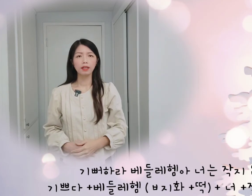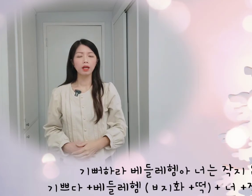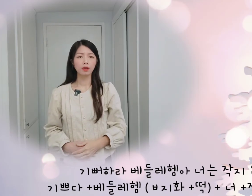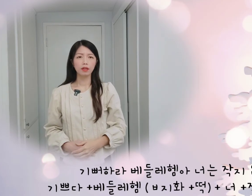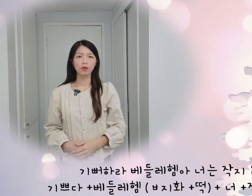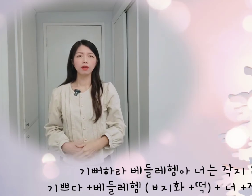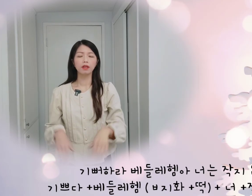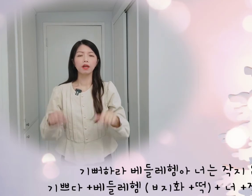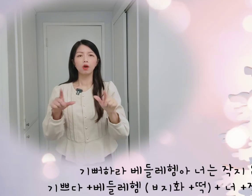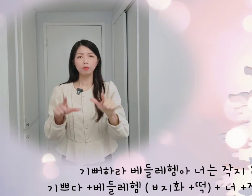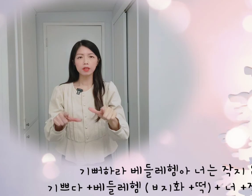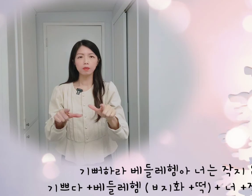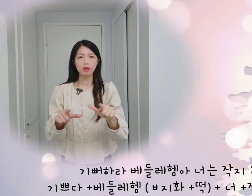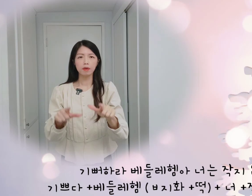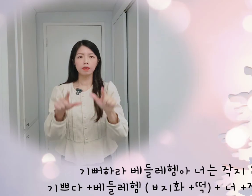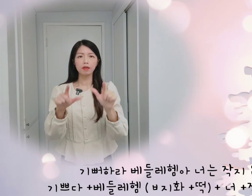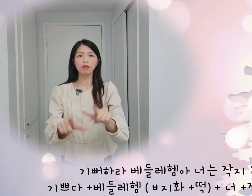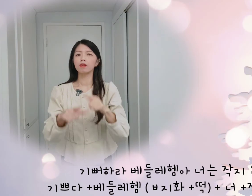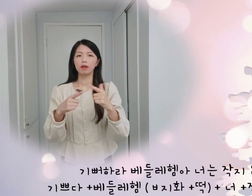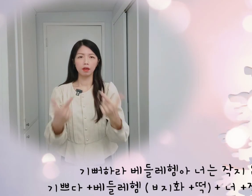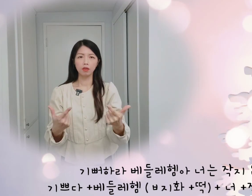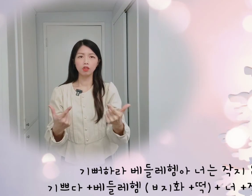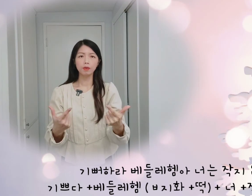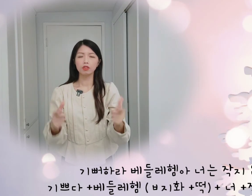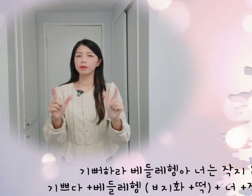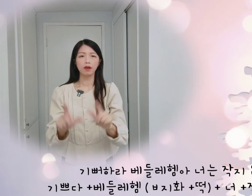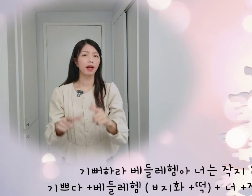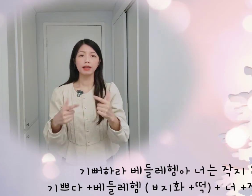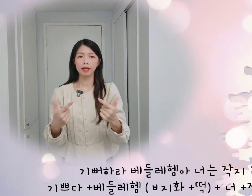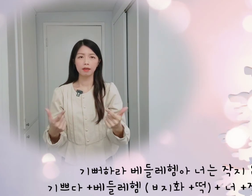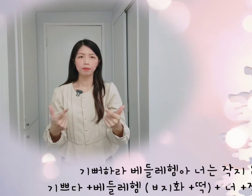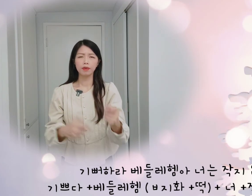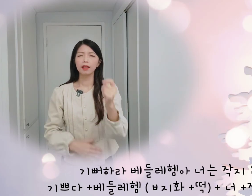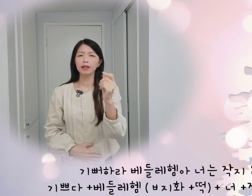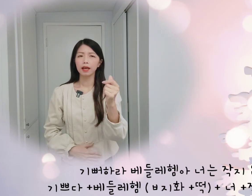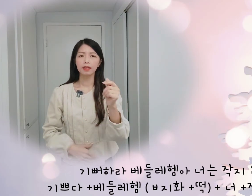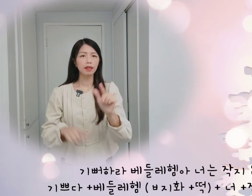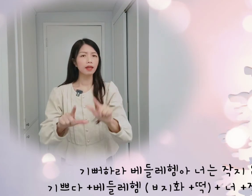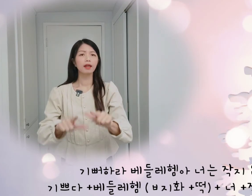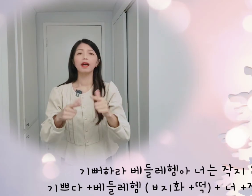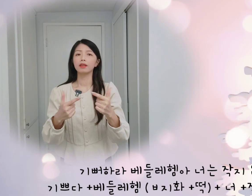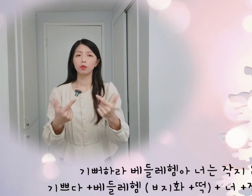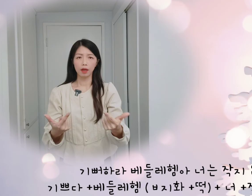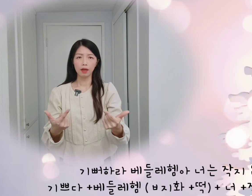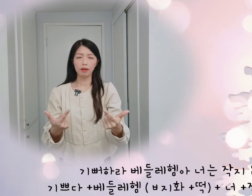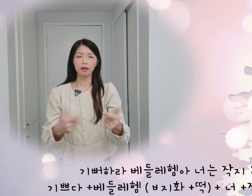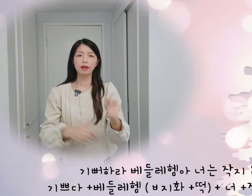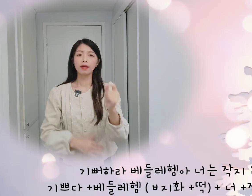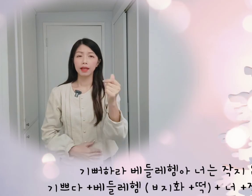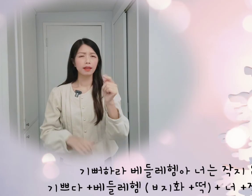않도다. 아니다라고 하는 뜻의 수어는 엄지 검지를 펴서 이렇게 뒤집어 주시면 돼요. 아니다. 작지